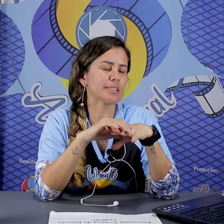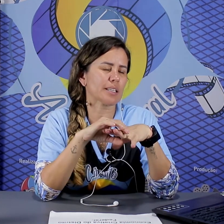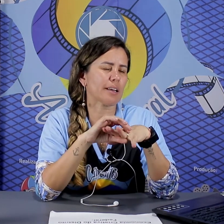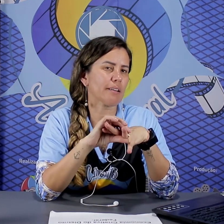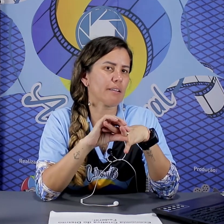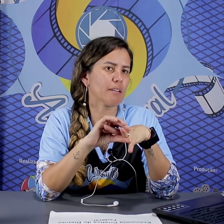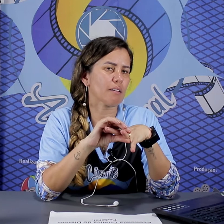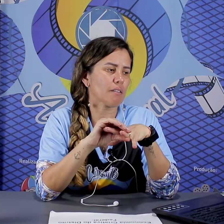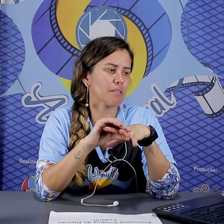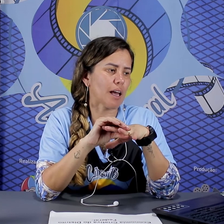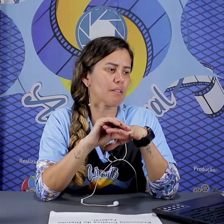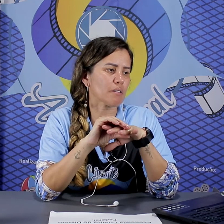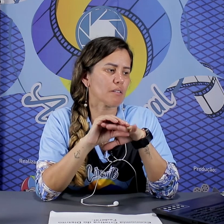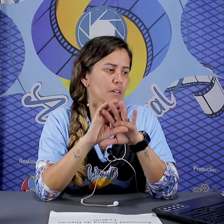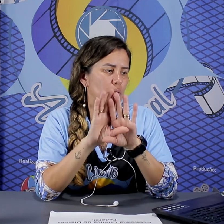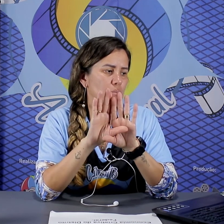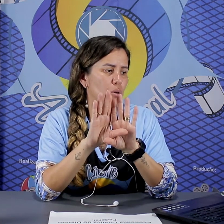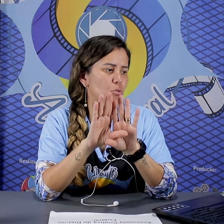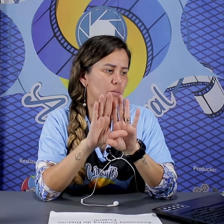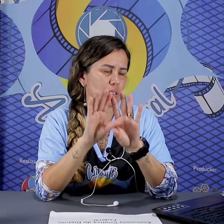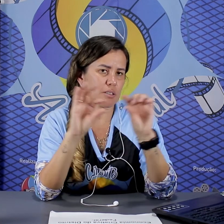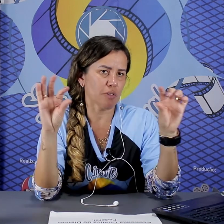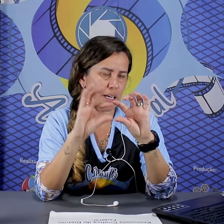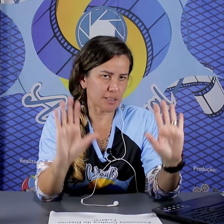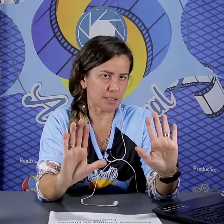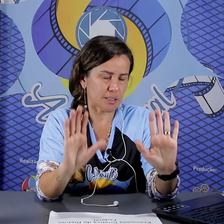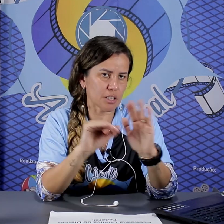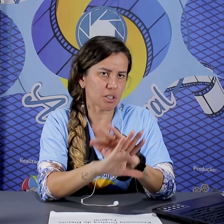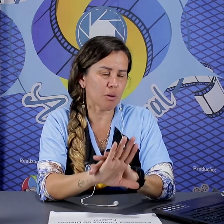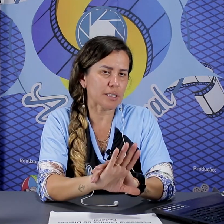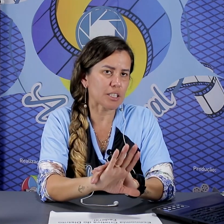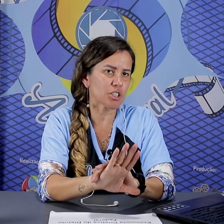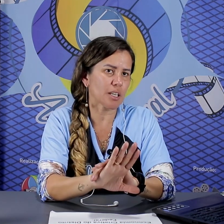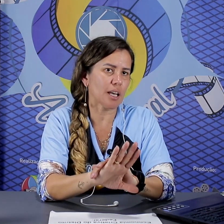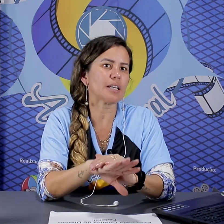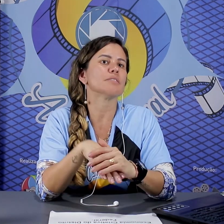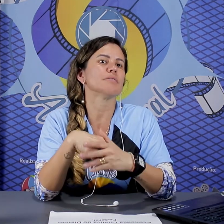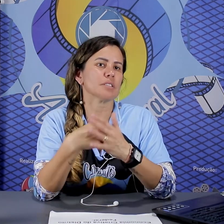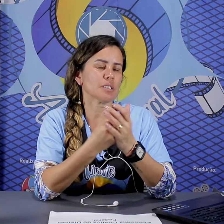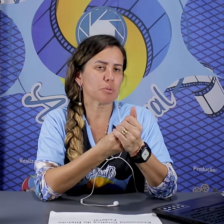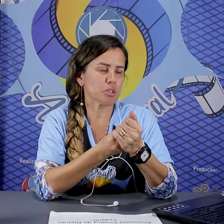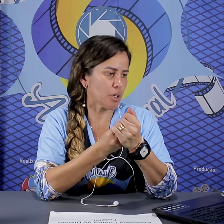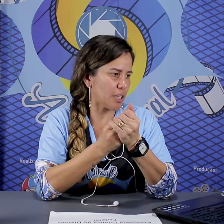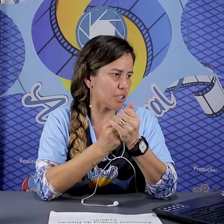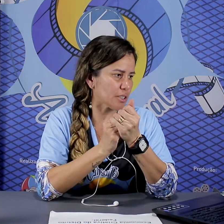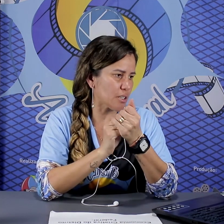né? Tá? Produzam as 3 frases, deixa guardadinha lá, e no próximo horário a gente se